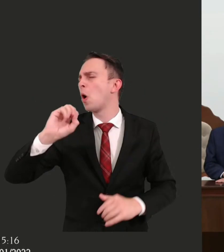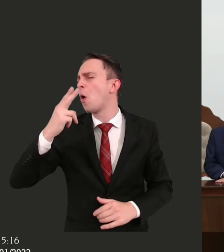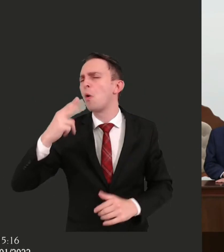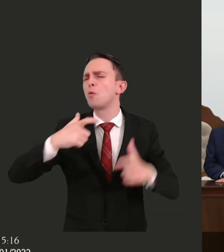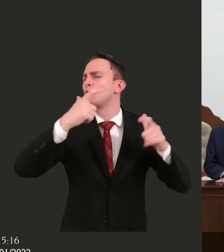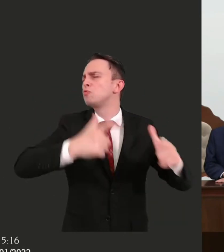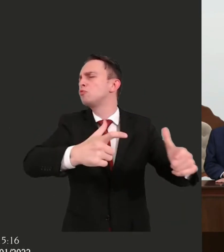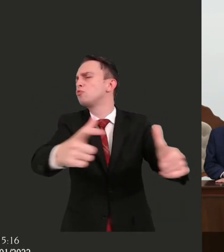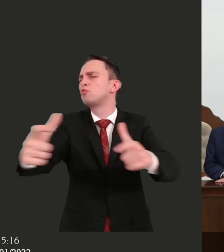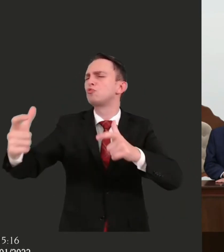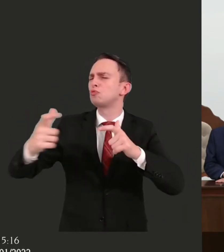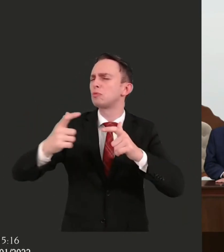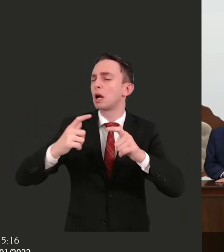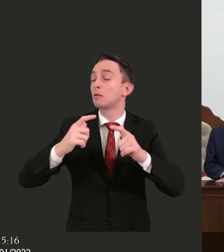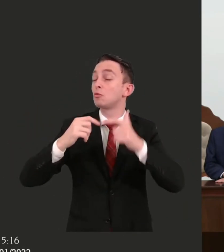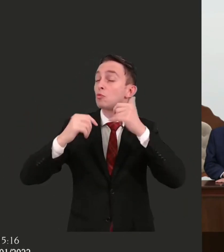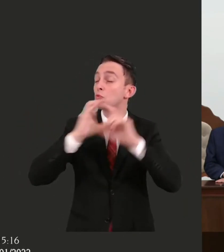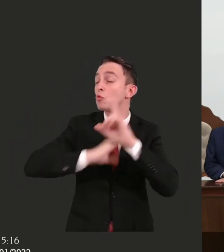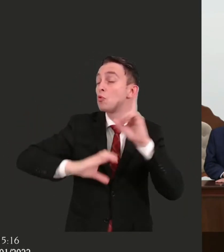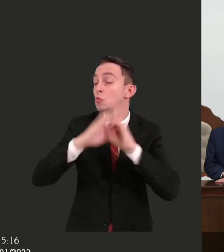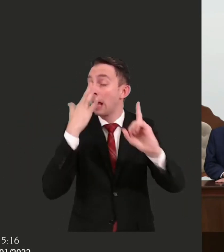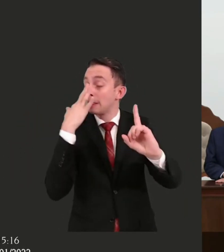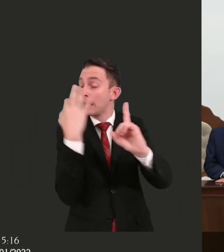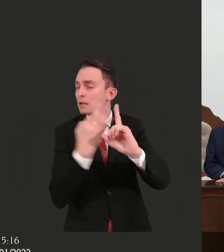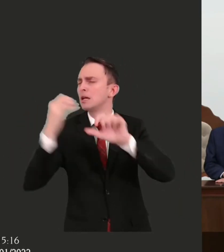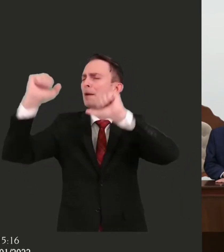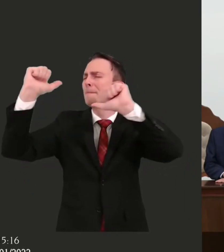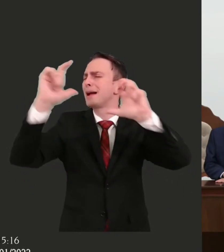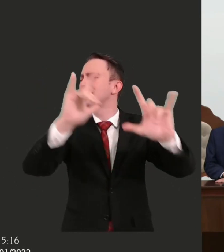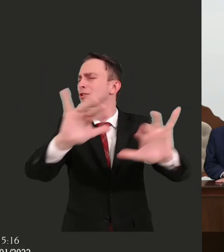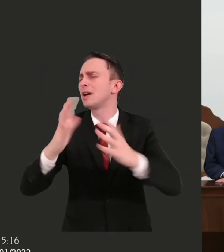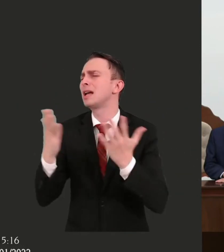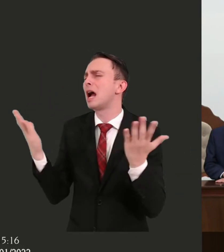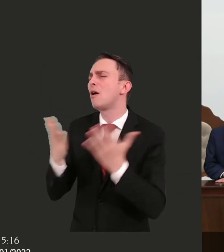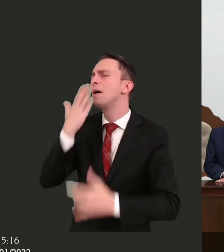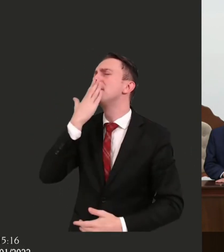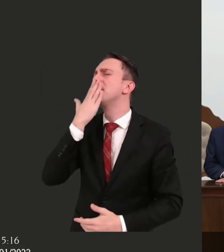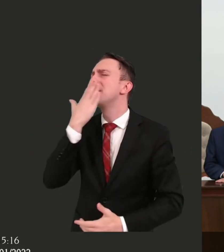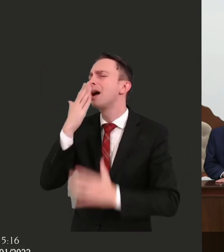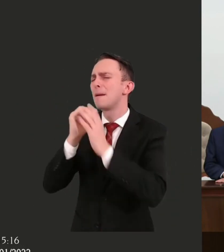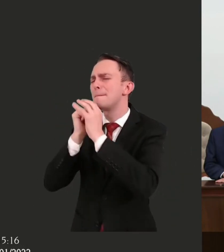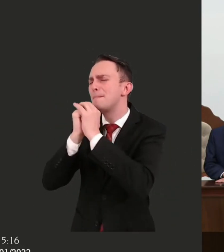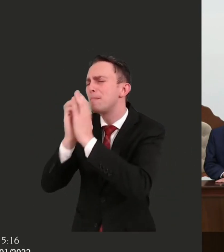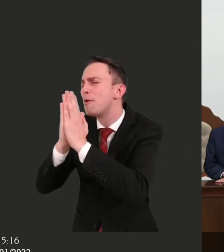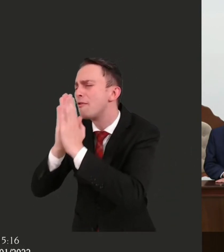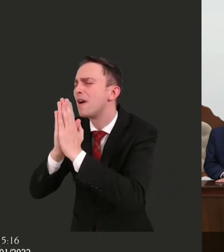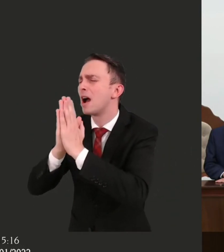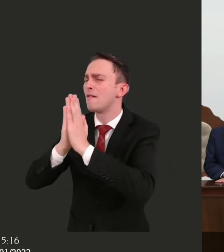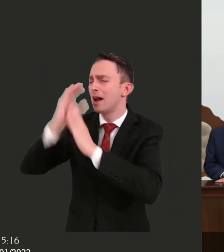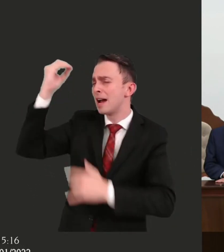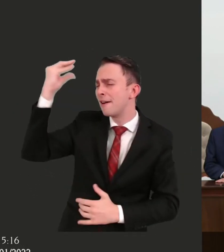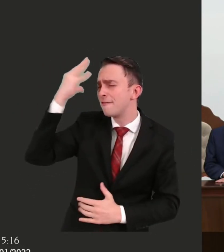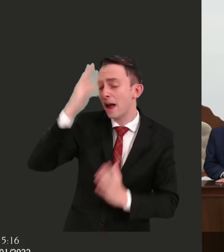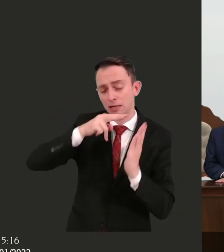esse culto, pedimos, Senhor, que mande do céu a tua palavra, fale com as